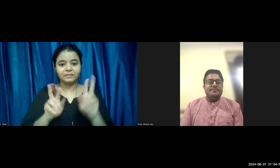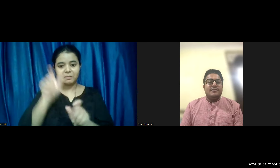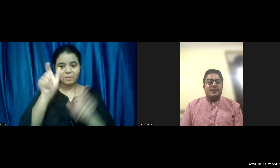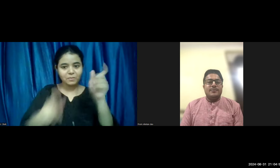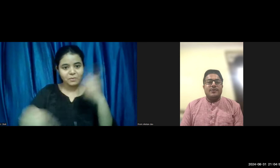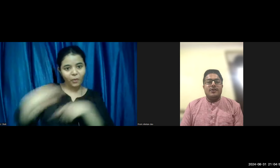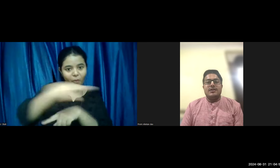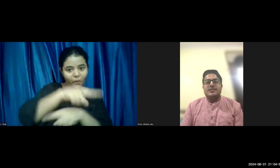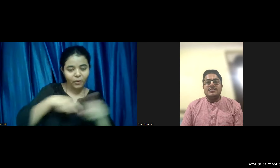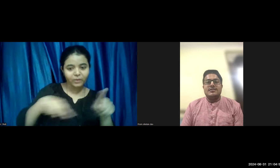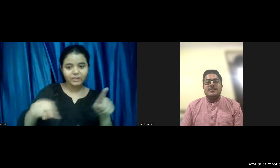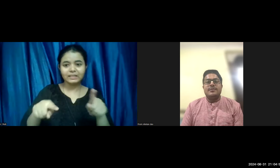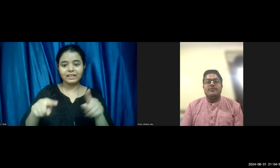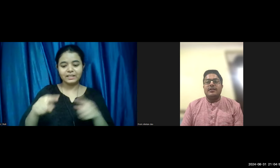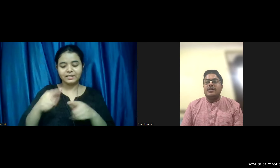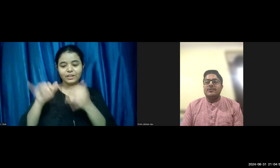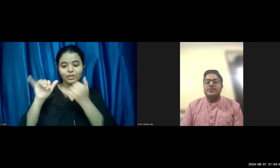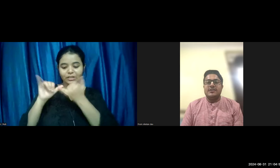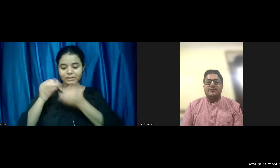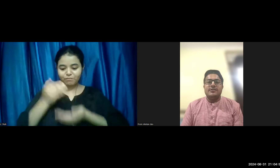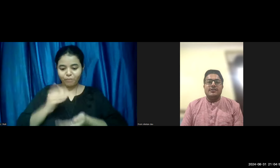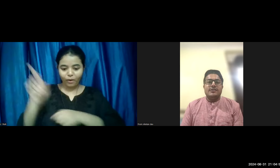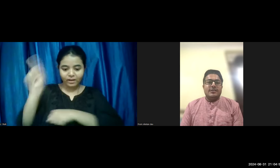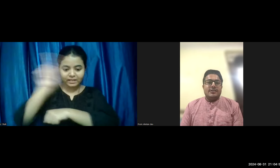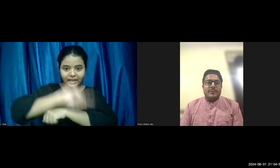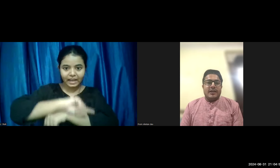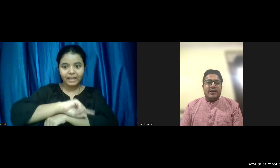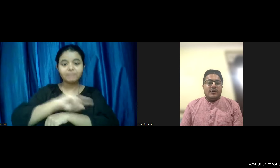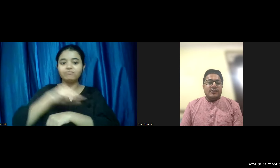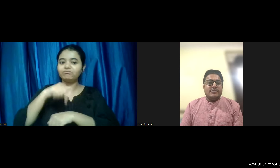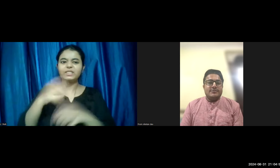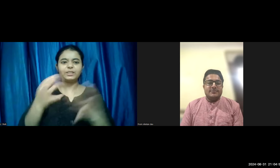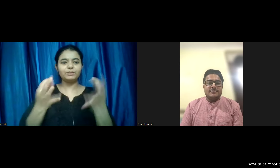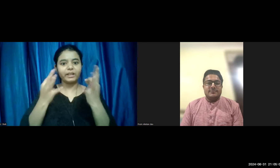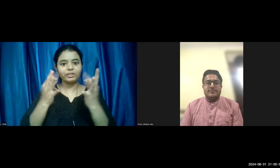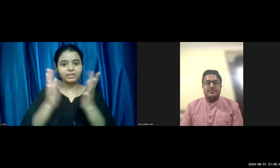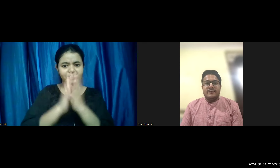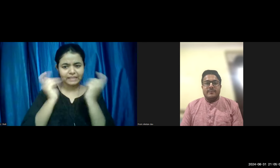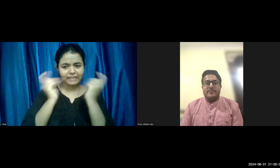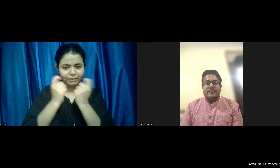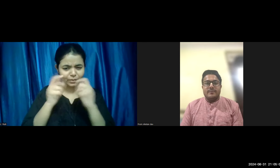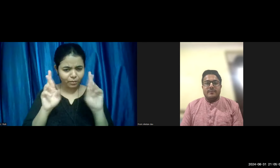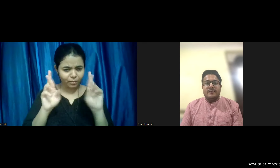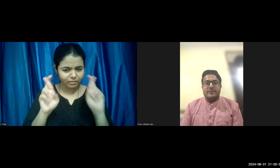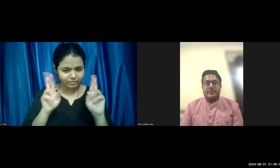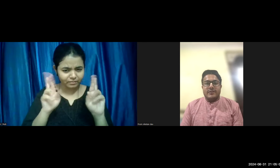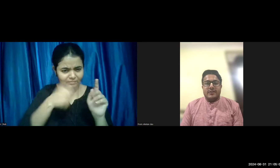ने बहुत अच्छे से भगवान का ये उत्सव मनाया होगा।